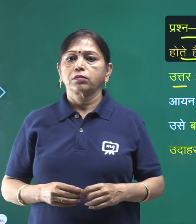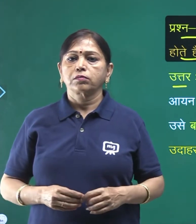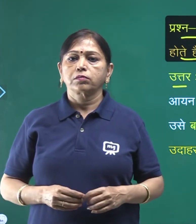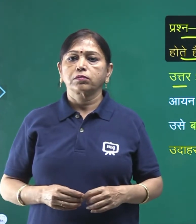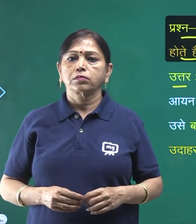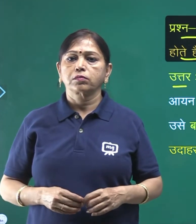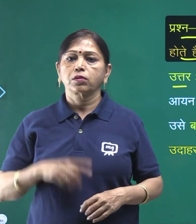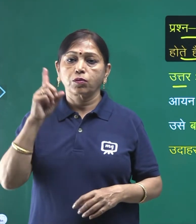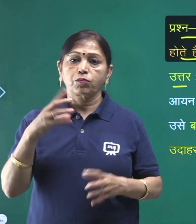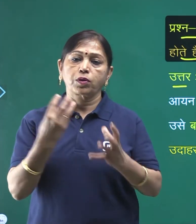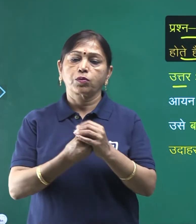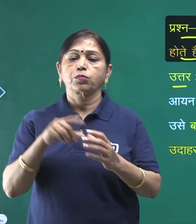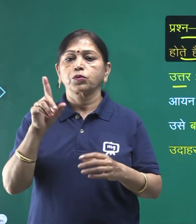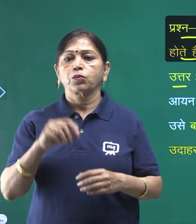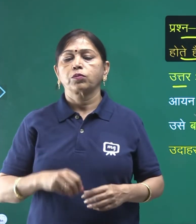वह पुंज जो